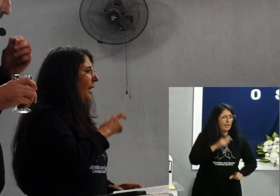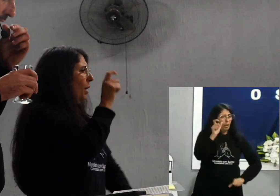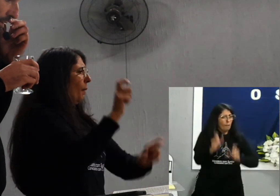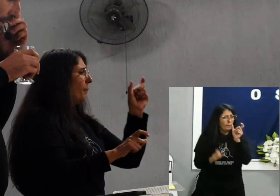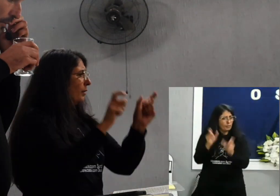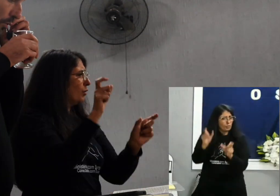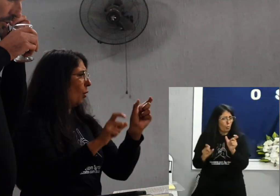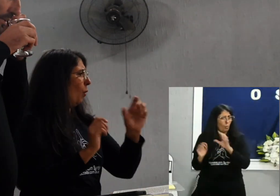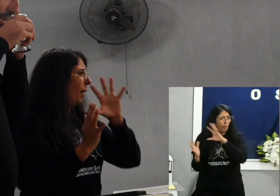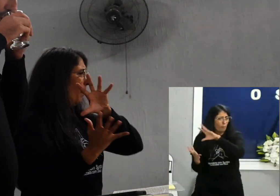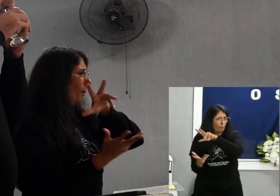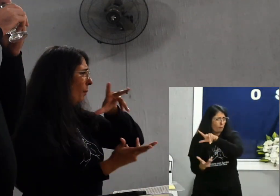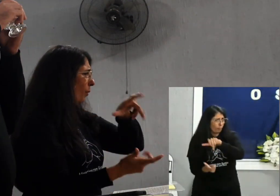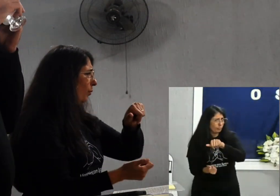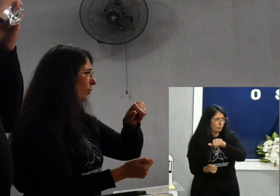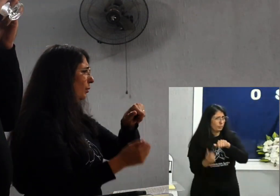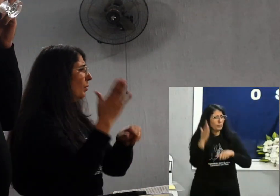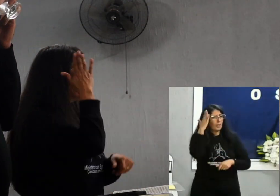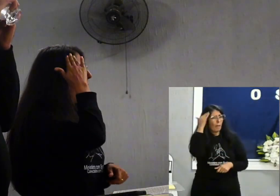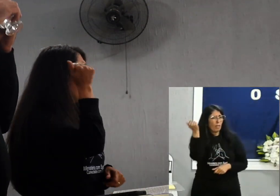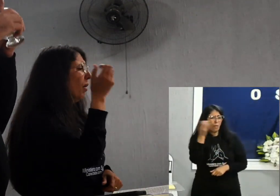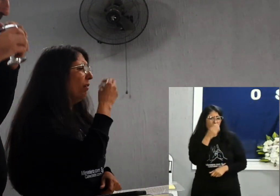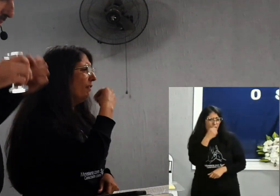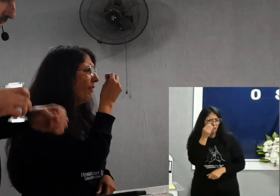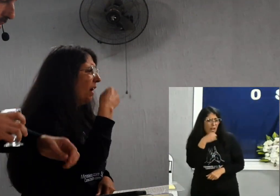e a palavra da cruz.